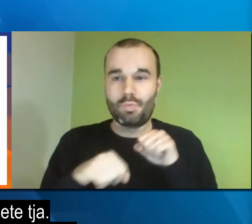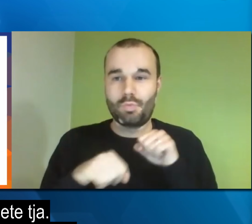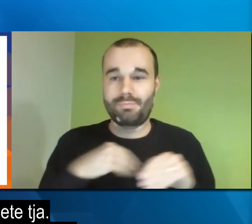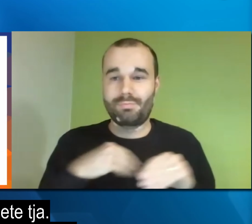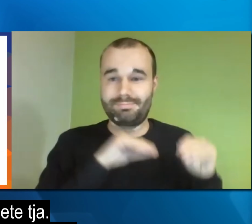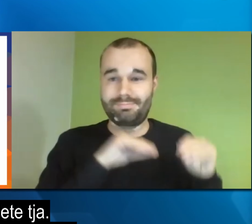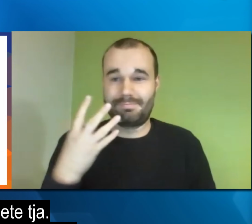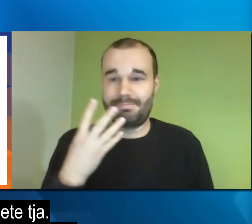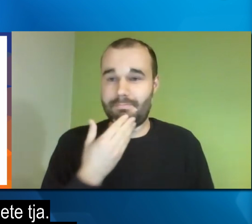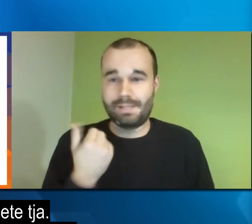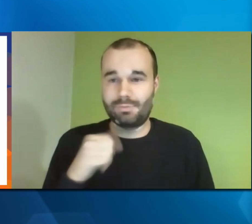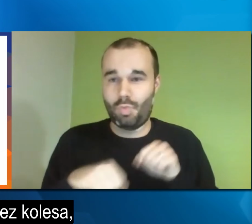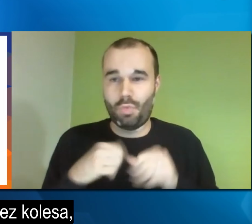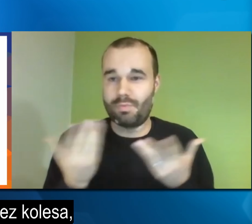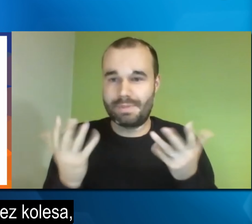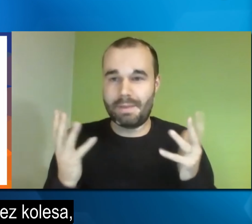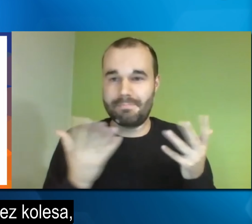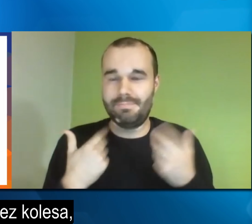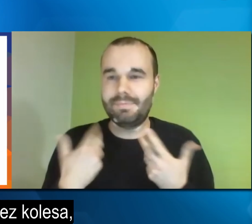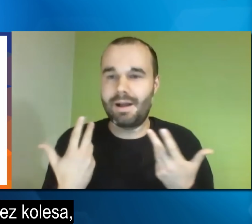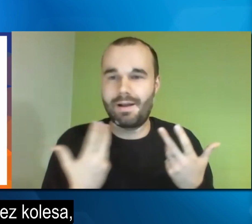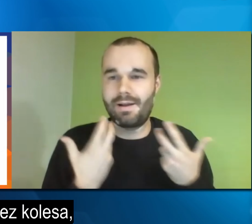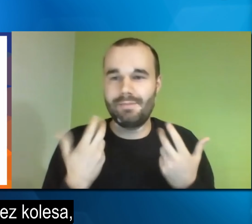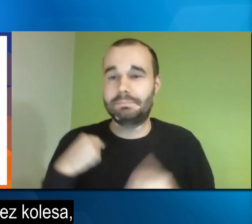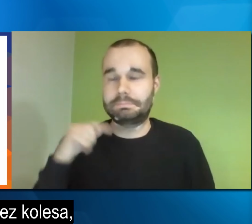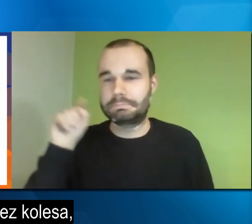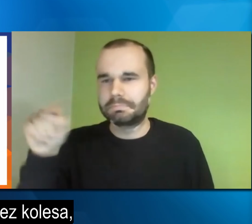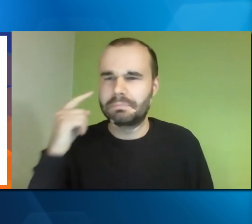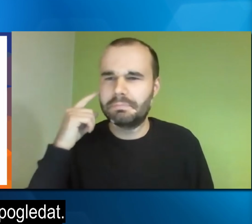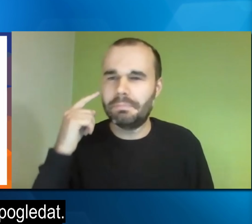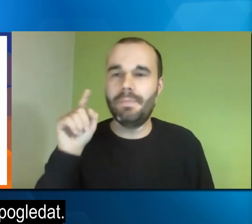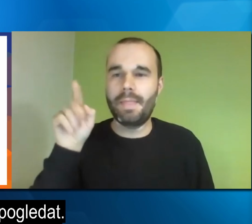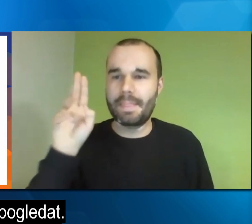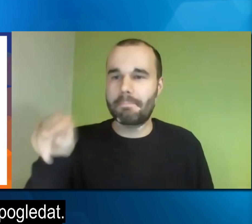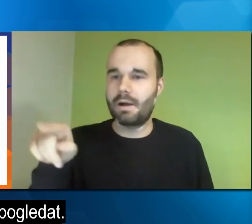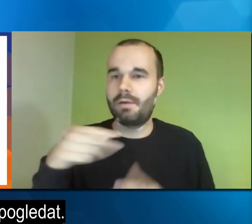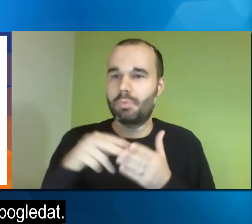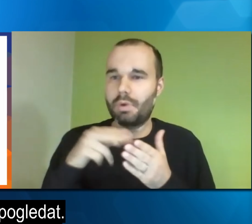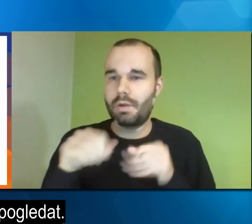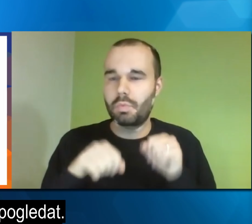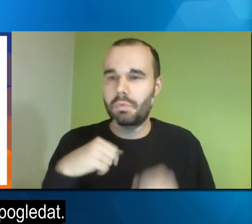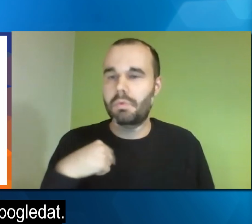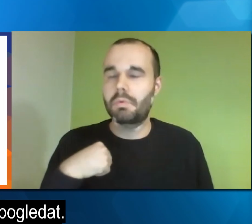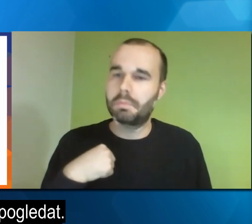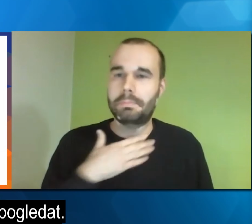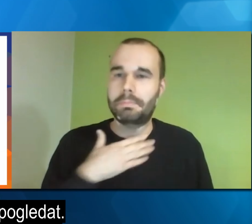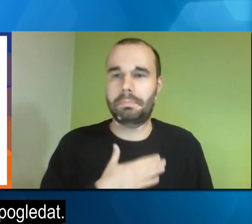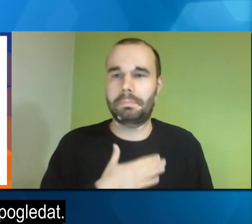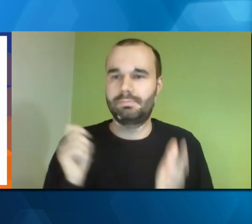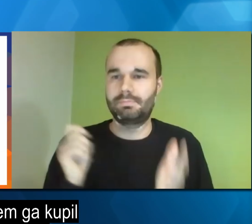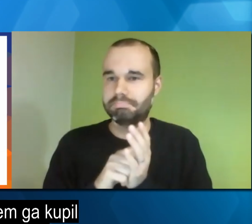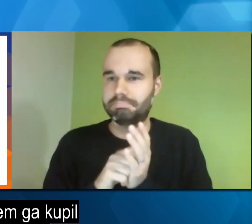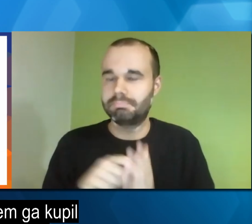4 leta tam, sem prišel seveda brez kolesa, nisem vedel kaj, kako, pa sem šel tja pogledati, so imeli nekaj